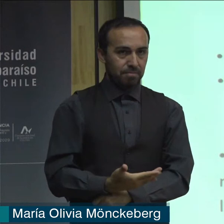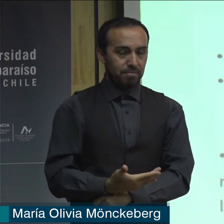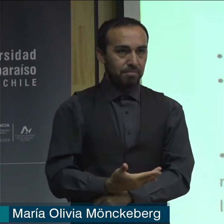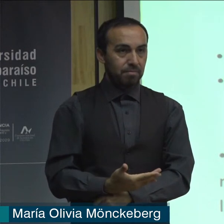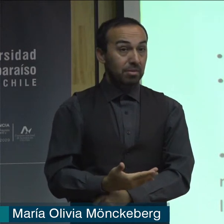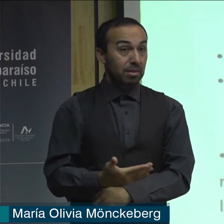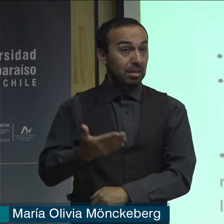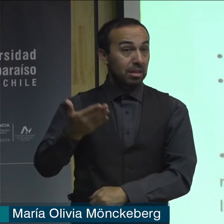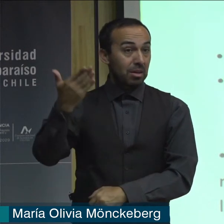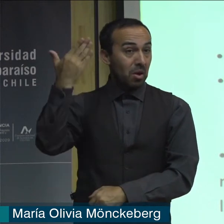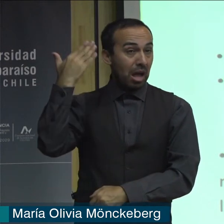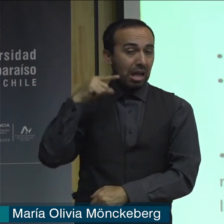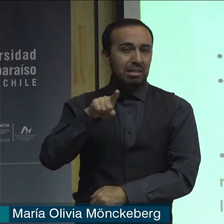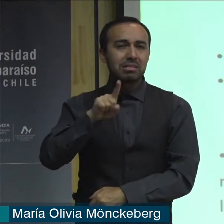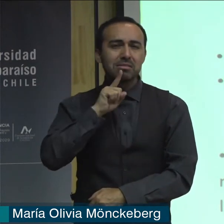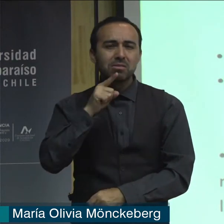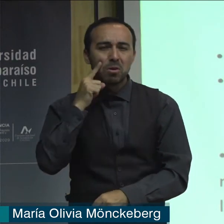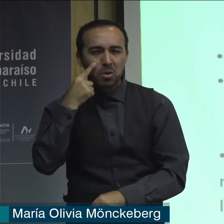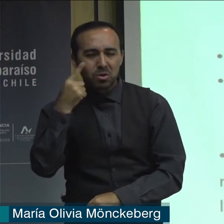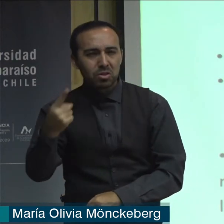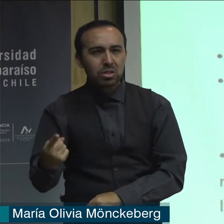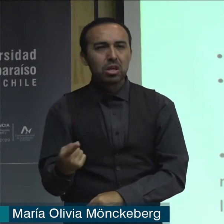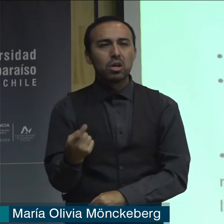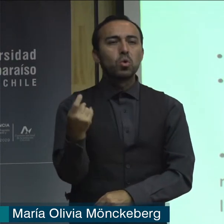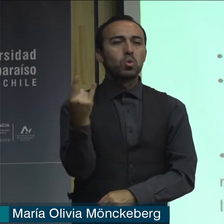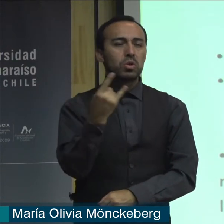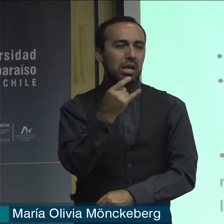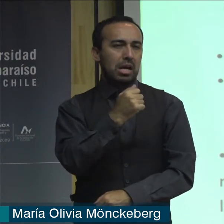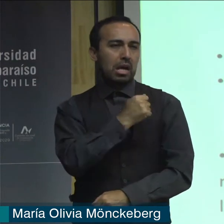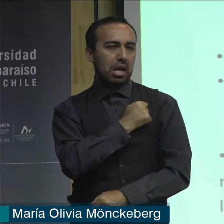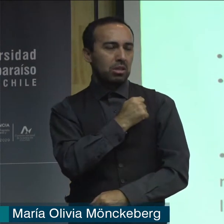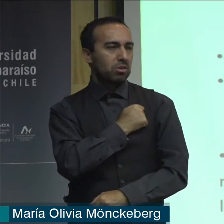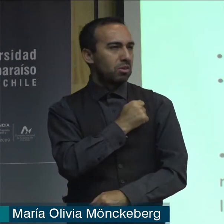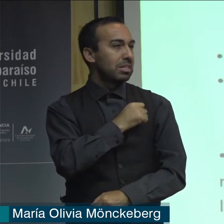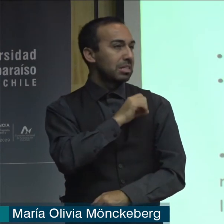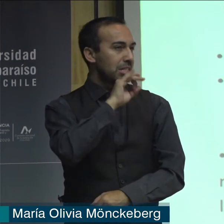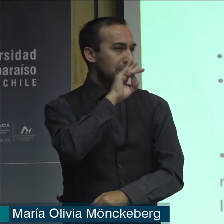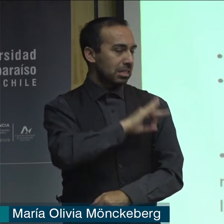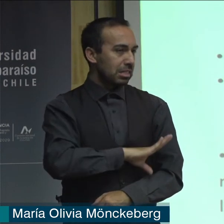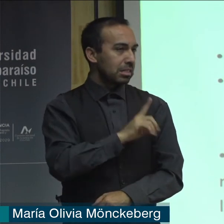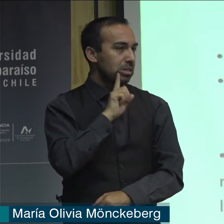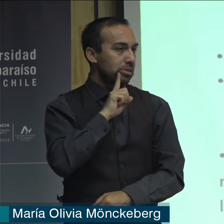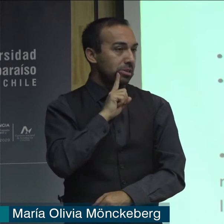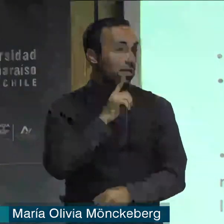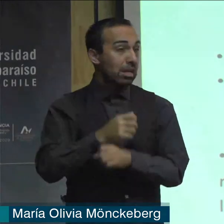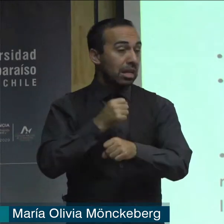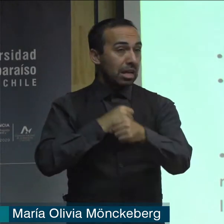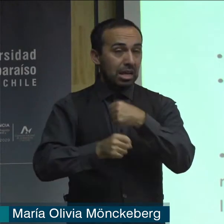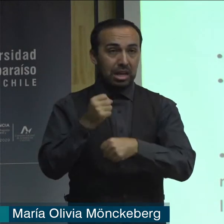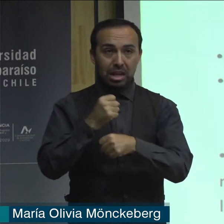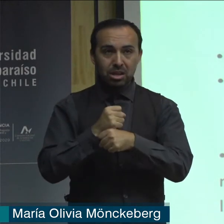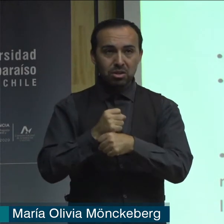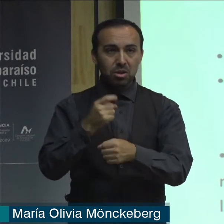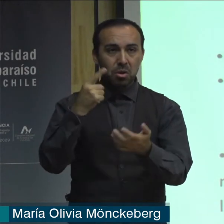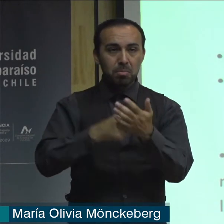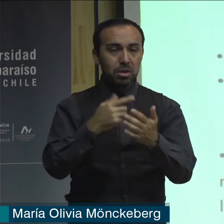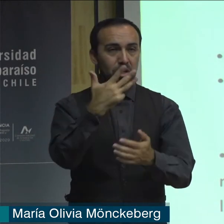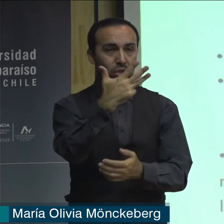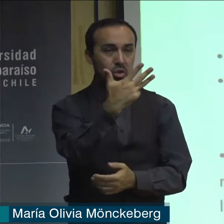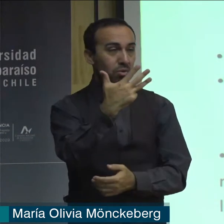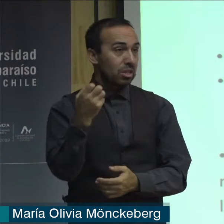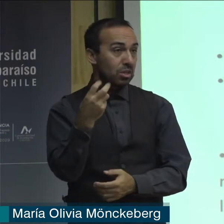hoy como pontificia Universidad Católica de chile el año 1930 le dieron el carácter de pontificia